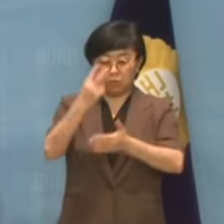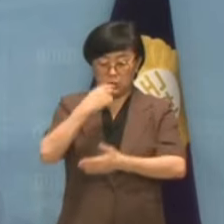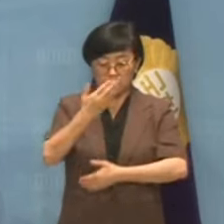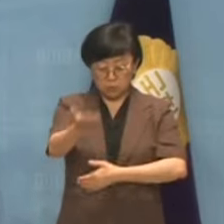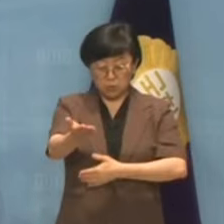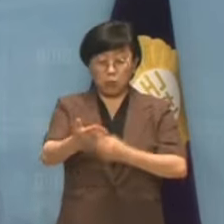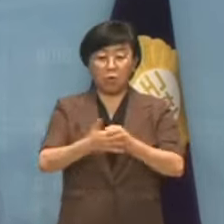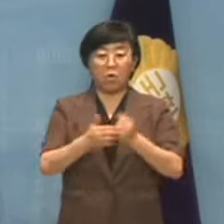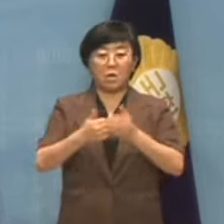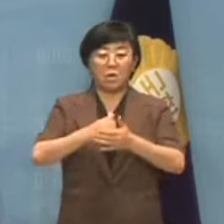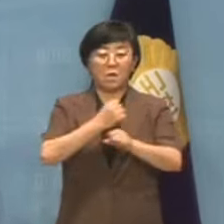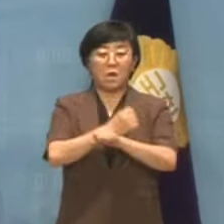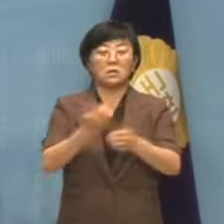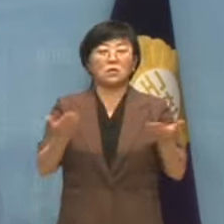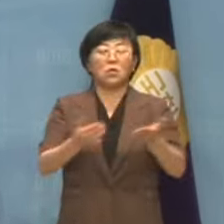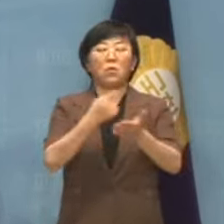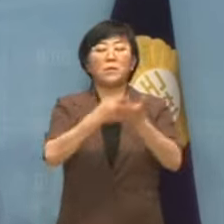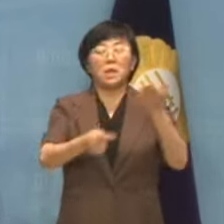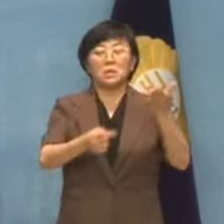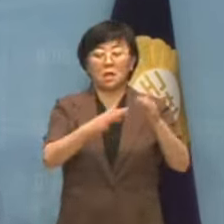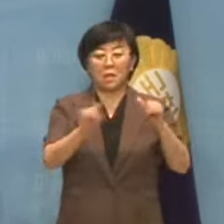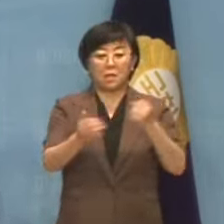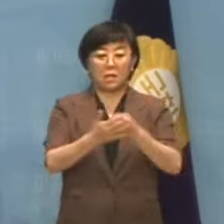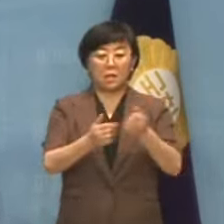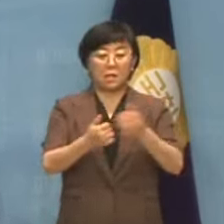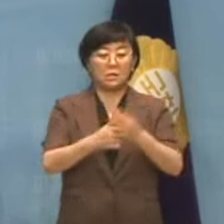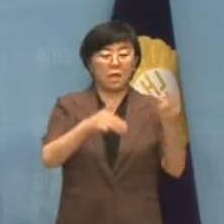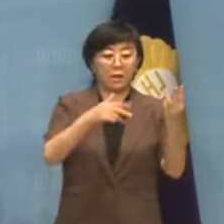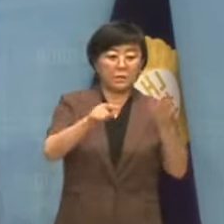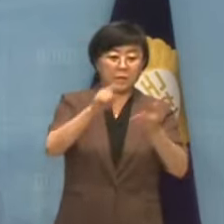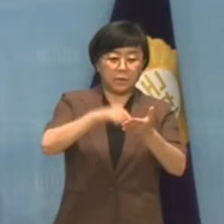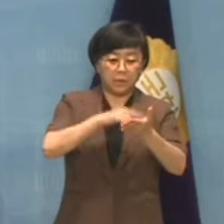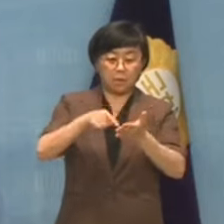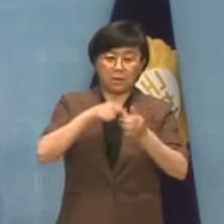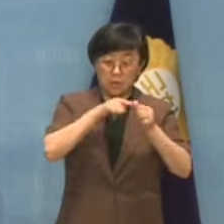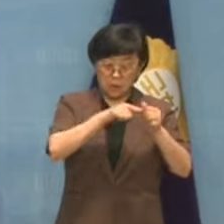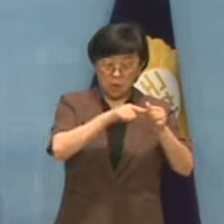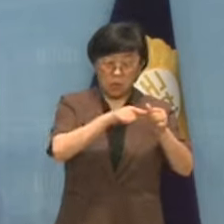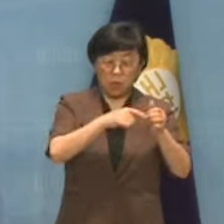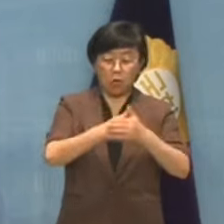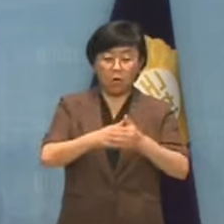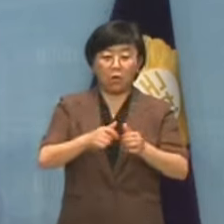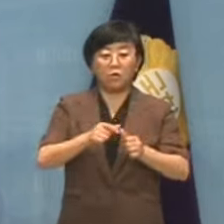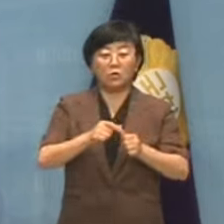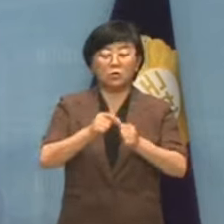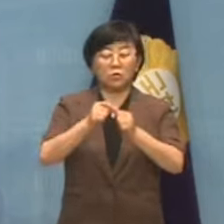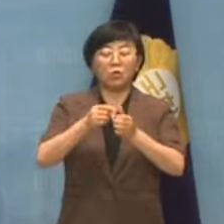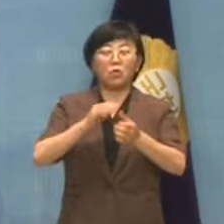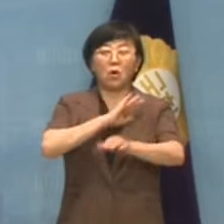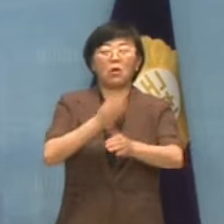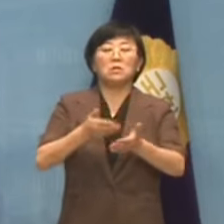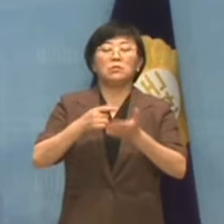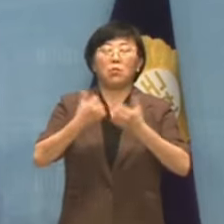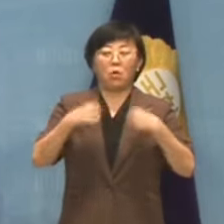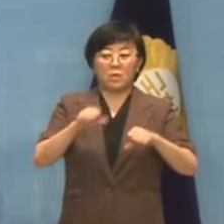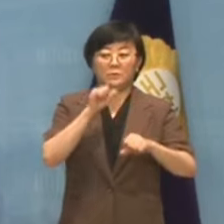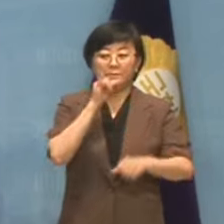주고 강제동원 피해자들께 제3자 배상안을 강요하며 구상권까지